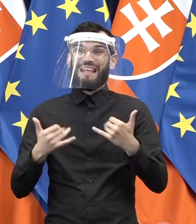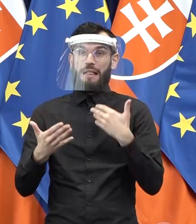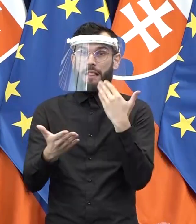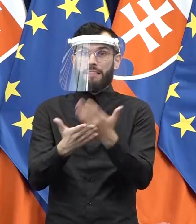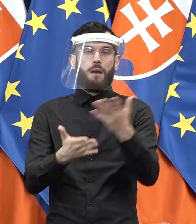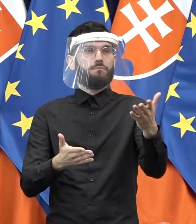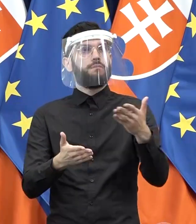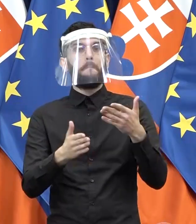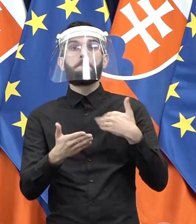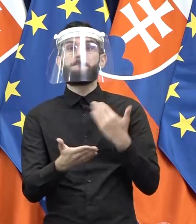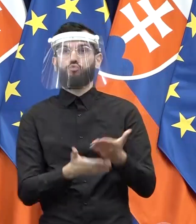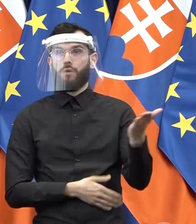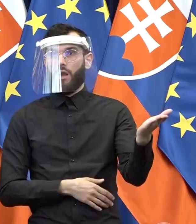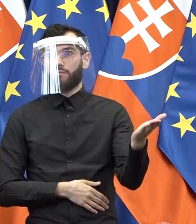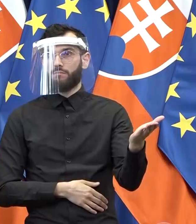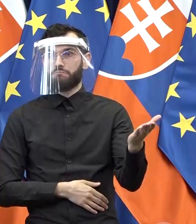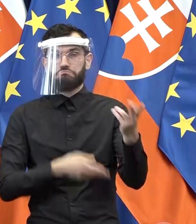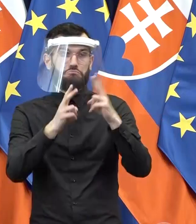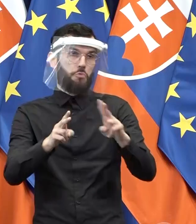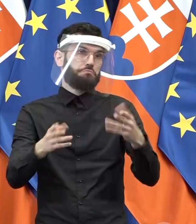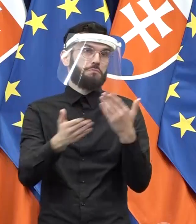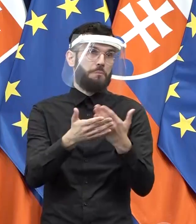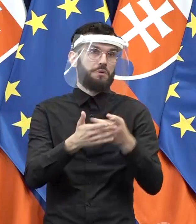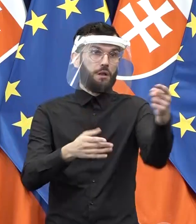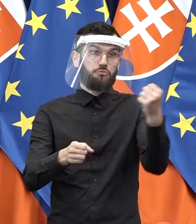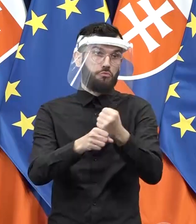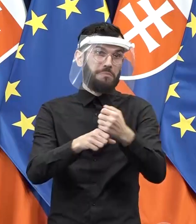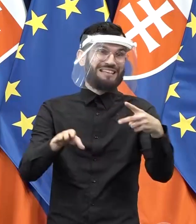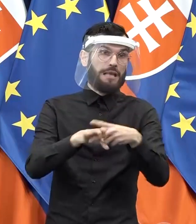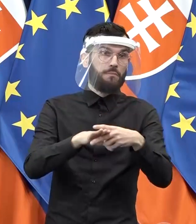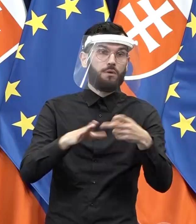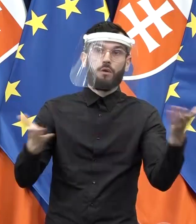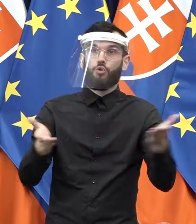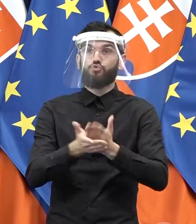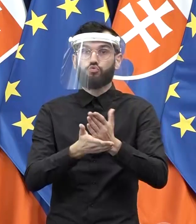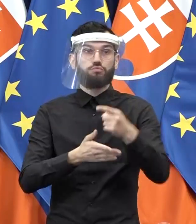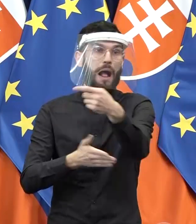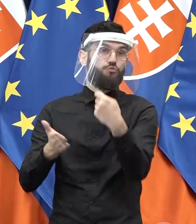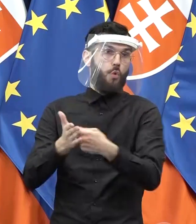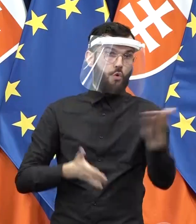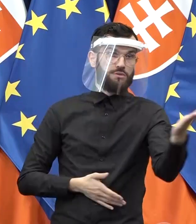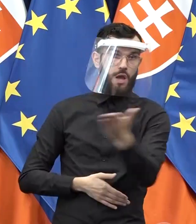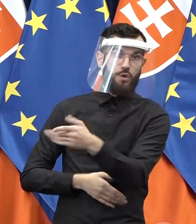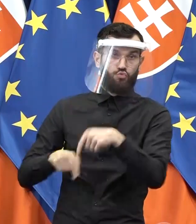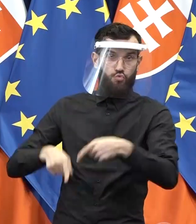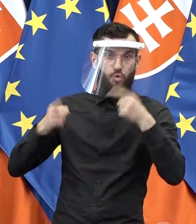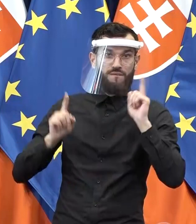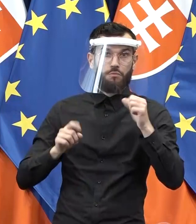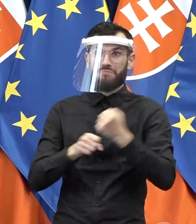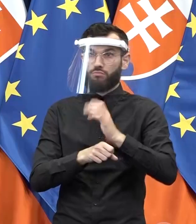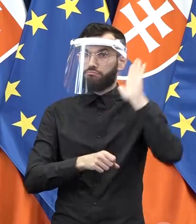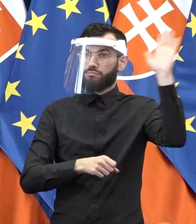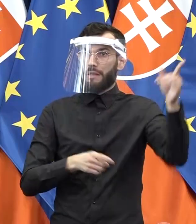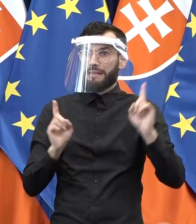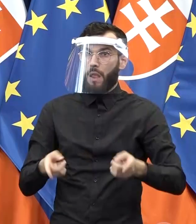zaujímavú ponuku na to, aby možno napríklad robili, zabezpečovali ten servis pre tých dôchodcov, ktorých vyzývame, aby boli doma, aby